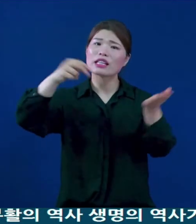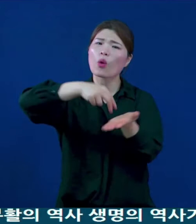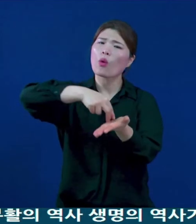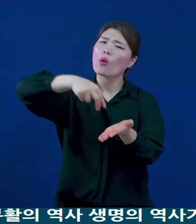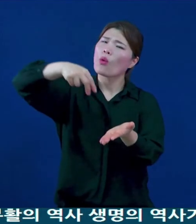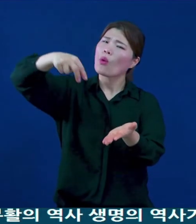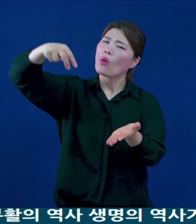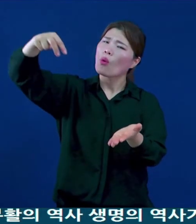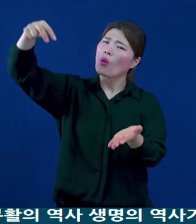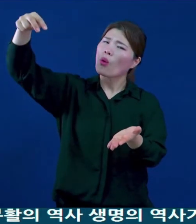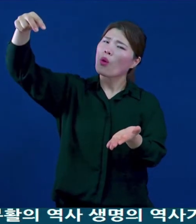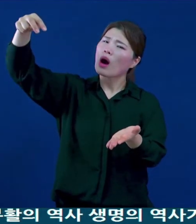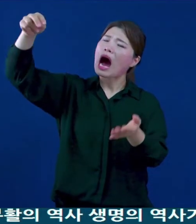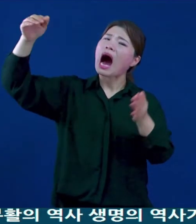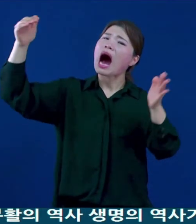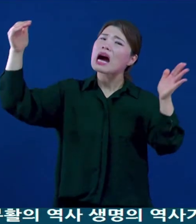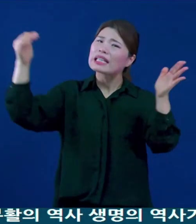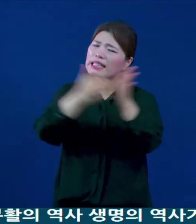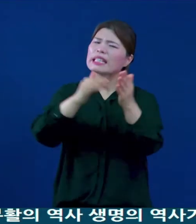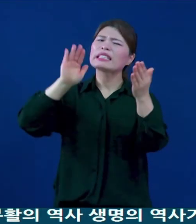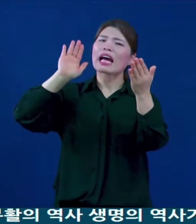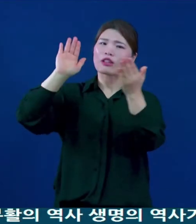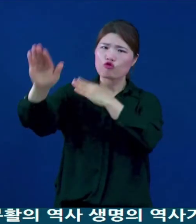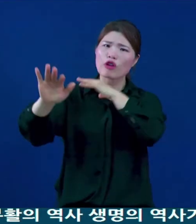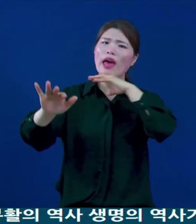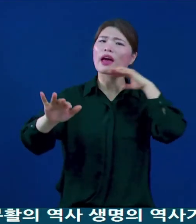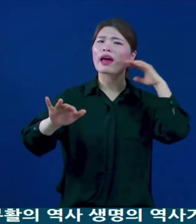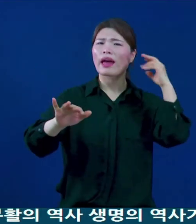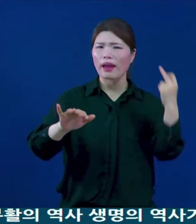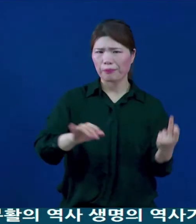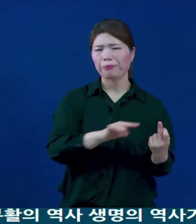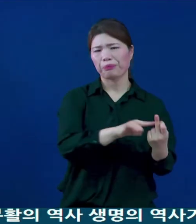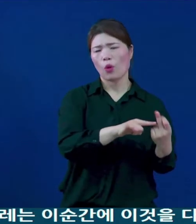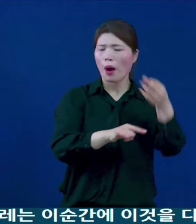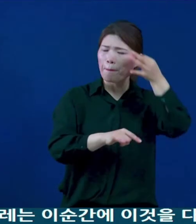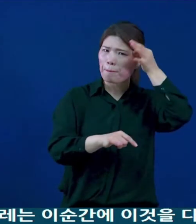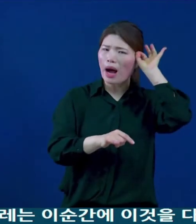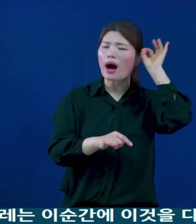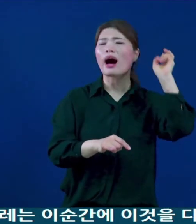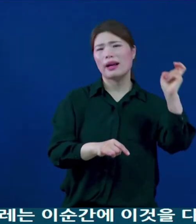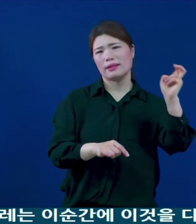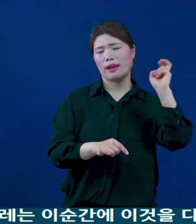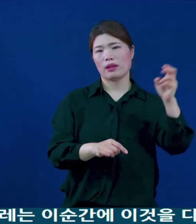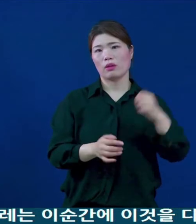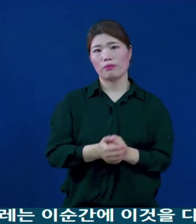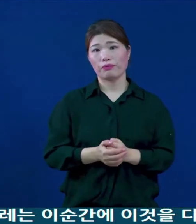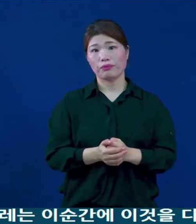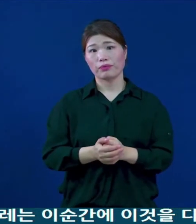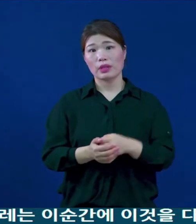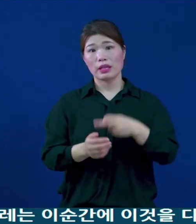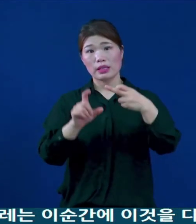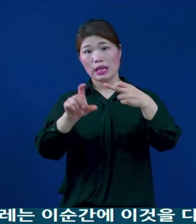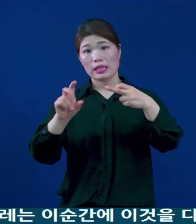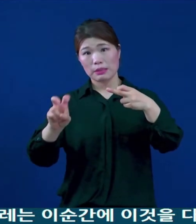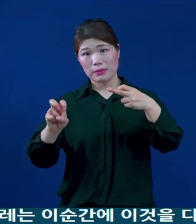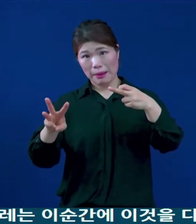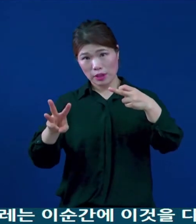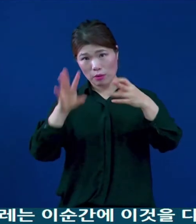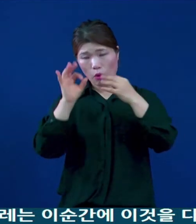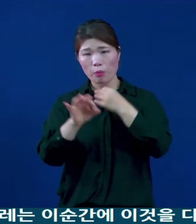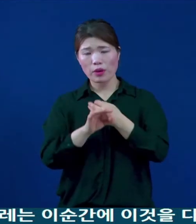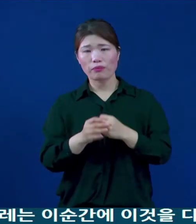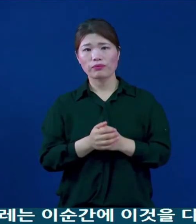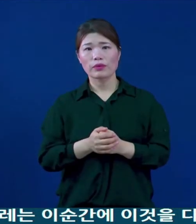것을 경험한 다음에, 그러니까 23절 영광의 때가 왔다라는 말을